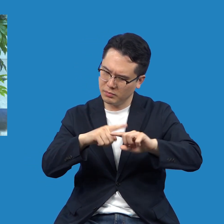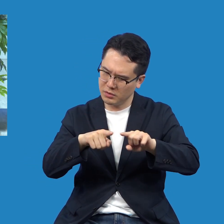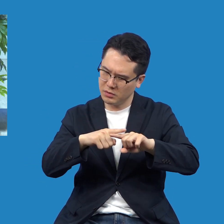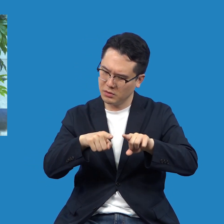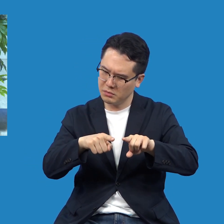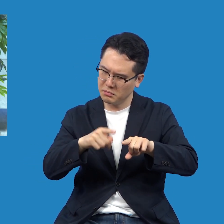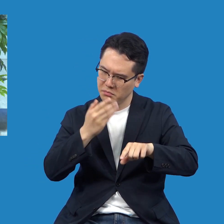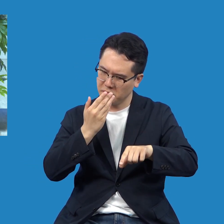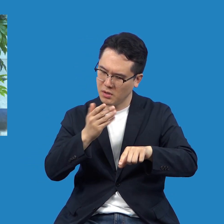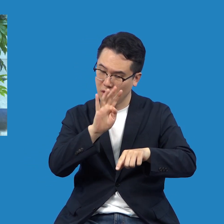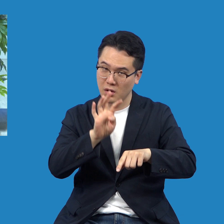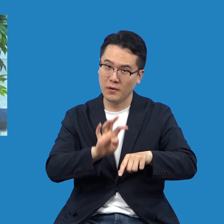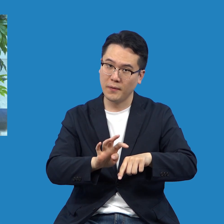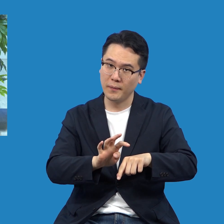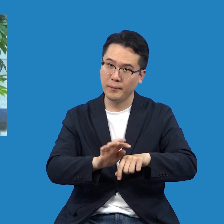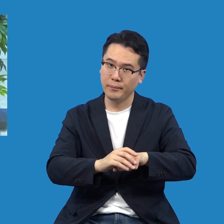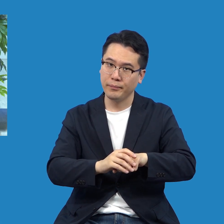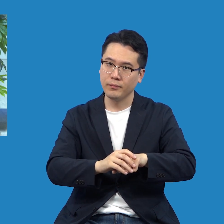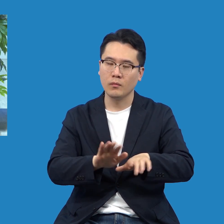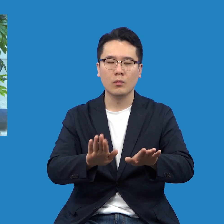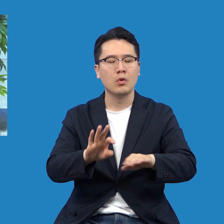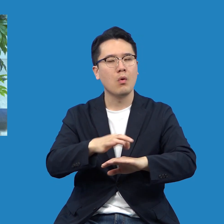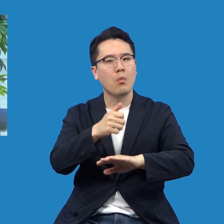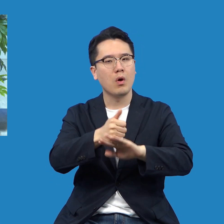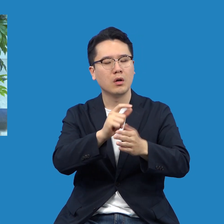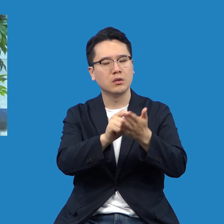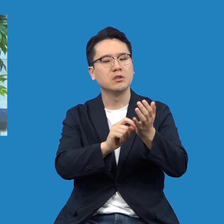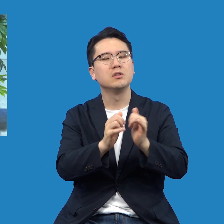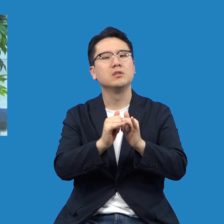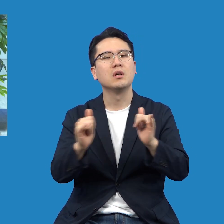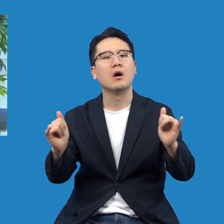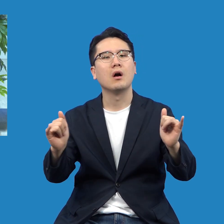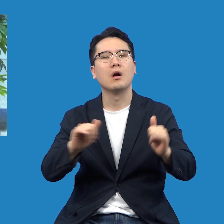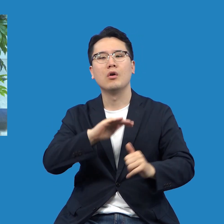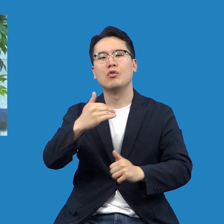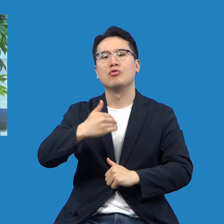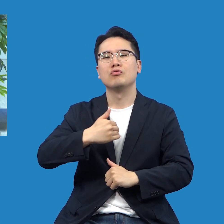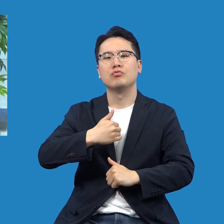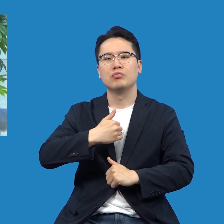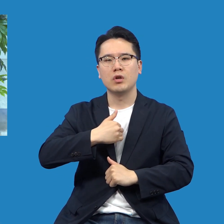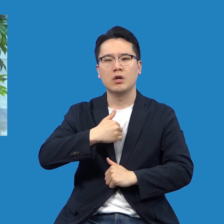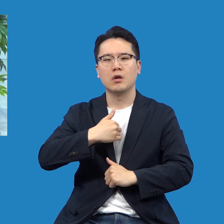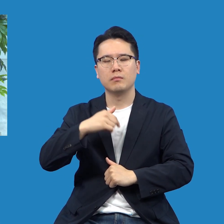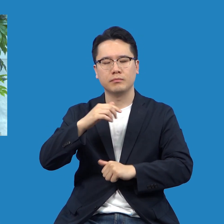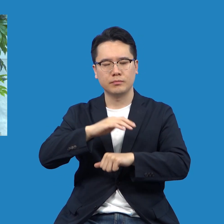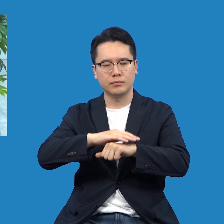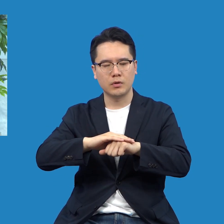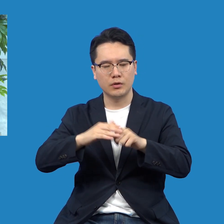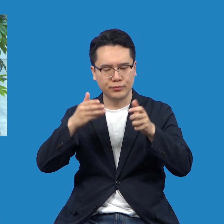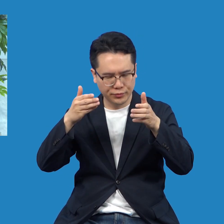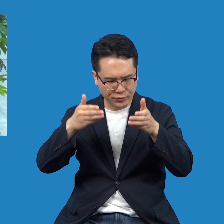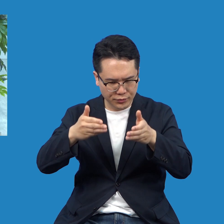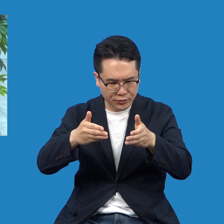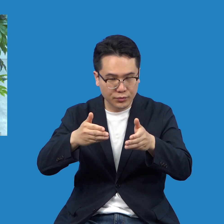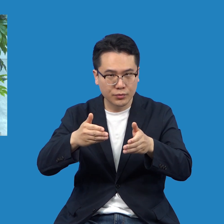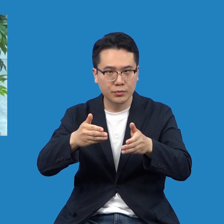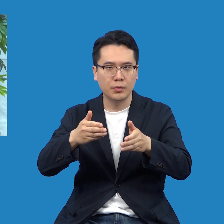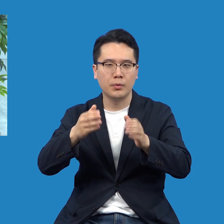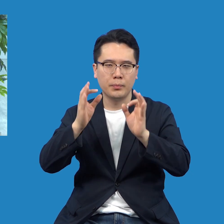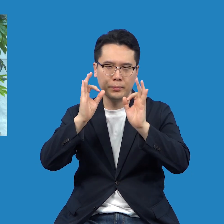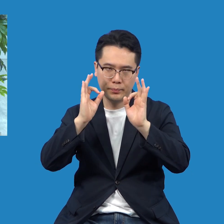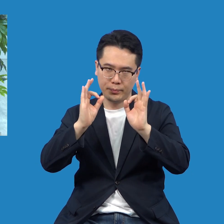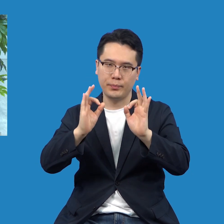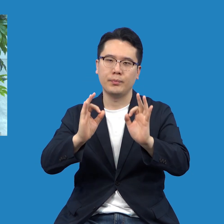열왕기 기자가 이 사실을 우리에게 지금 주목하여 말씀하고 있습니다. 그런데 엘리야에게